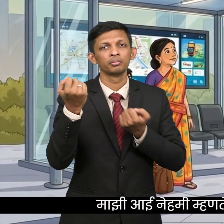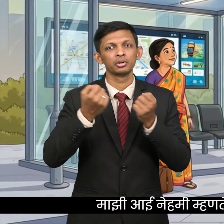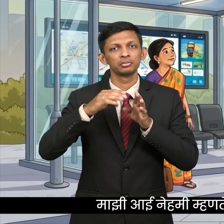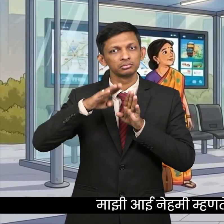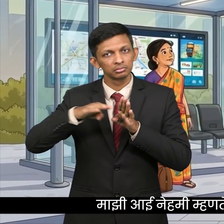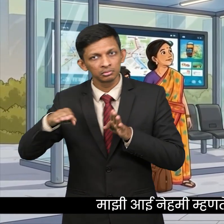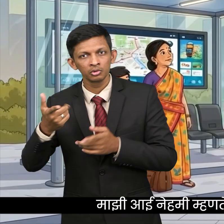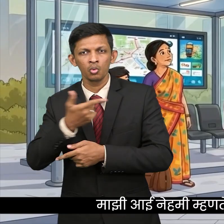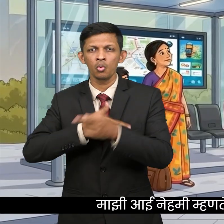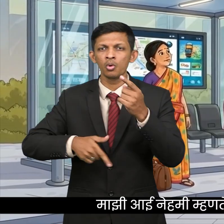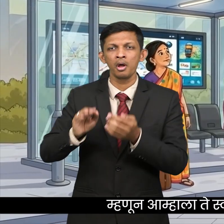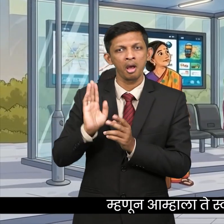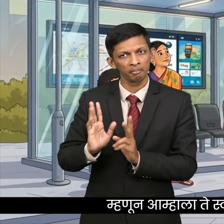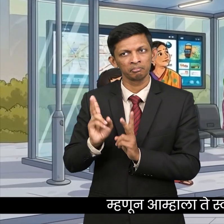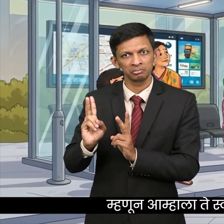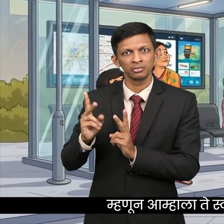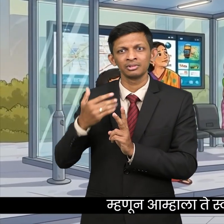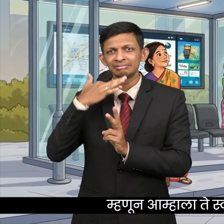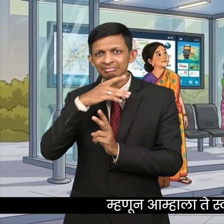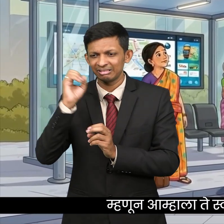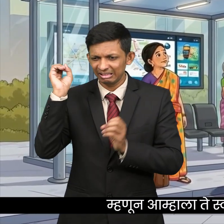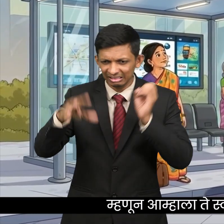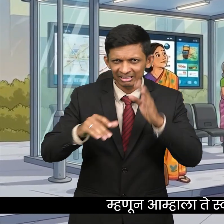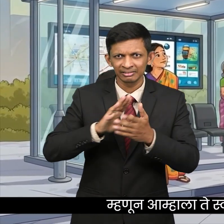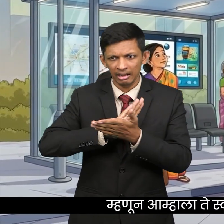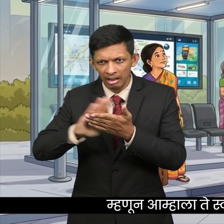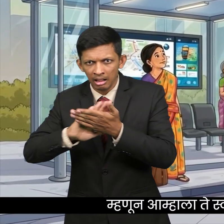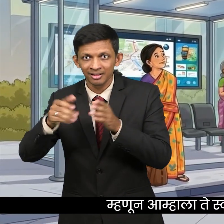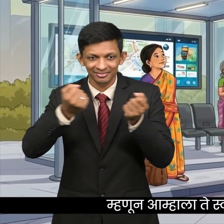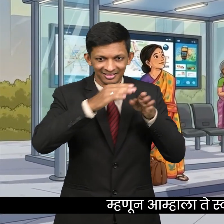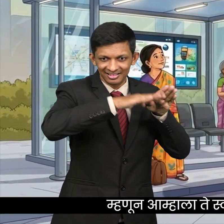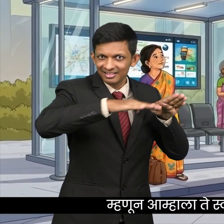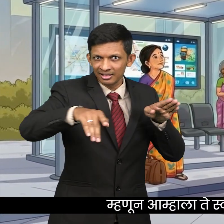बस स्थानक वापरतात म्हणून आपल्याला ते स्वच्छ